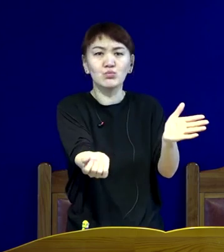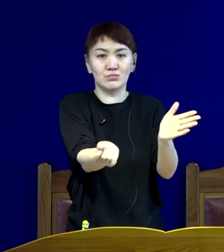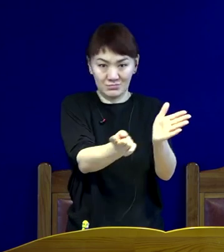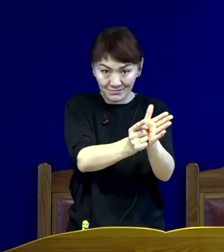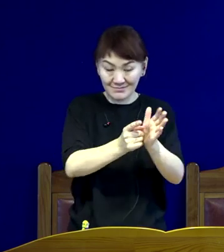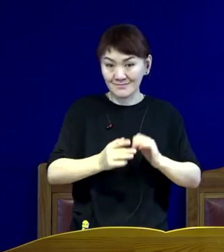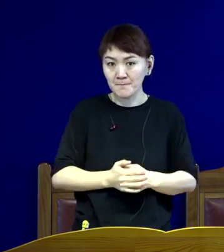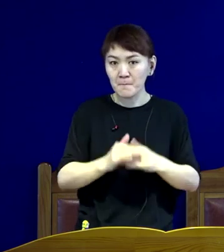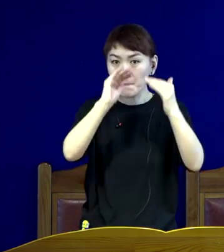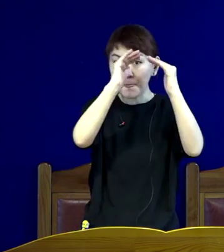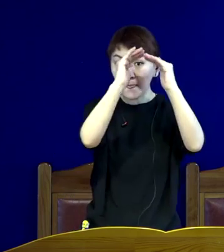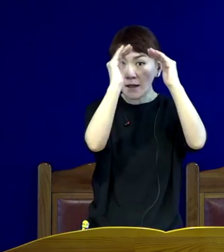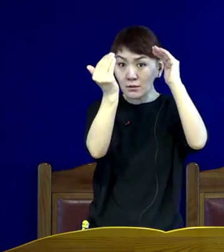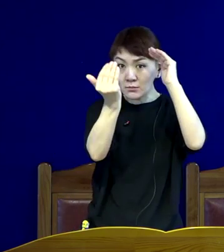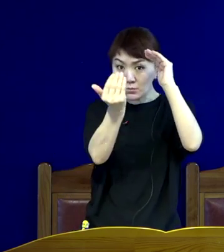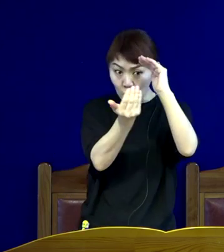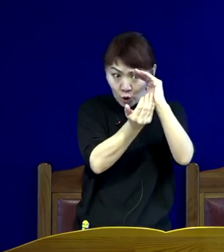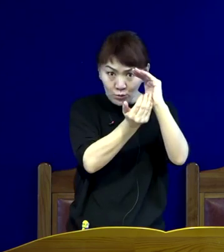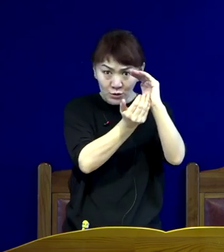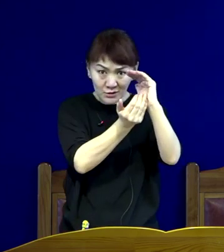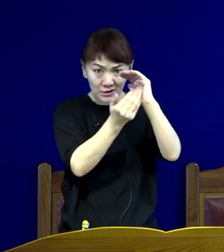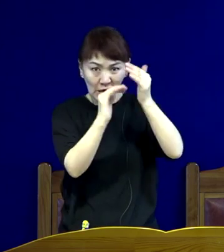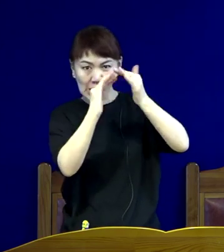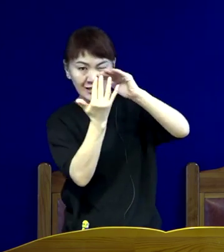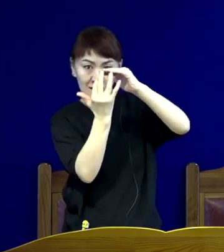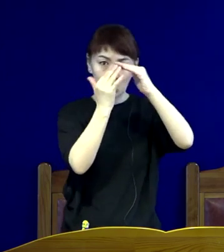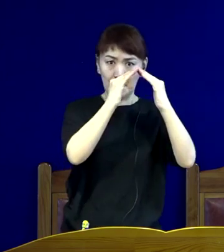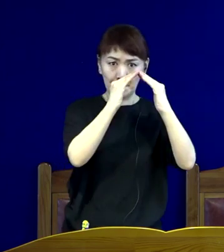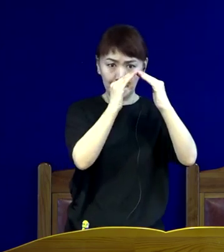Гэр бүл доктор доктортай байж ээж улс орны